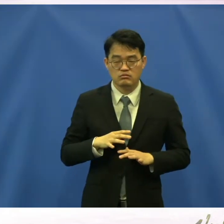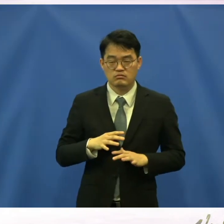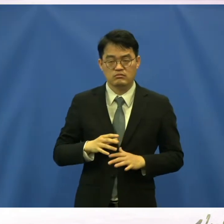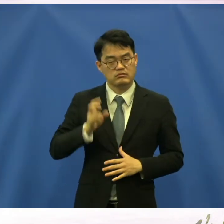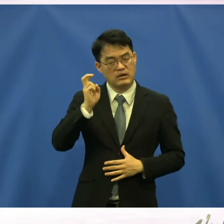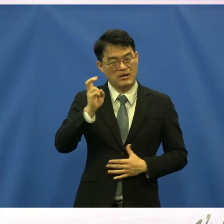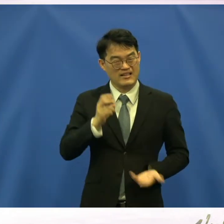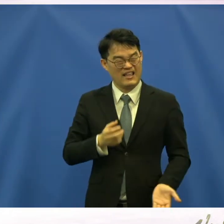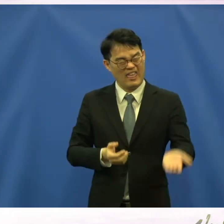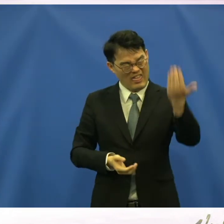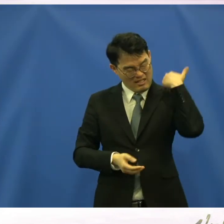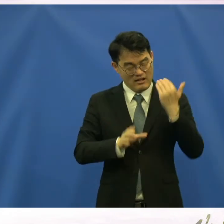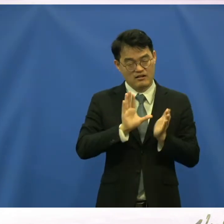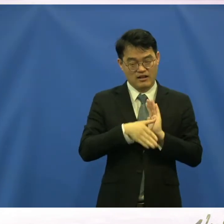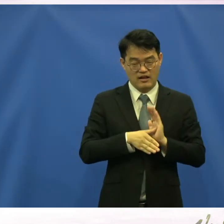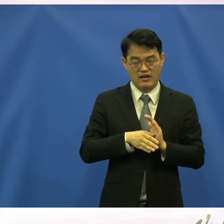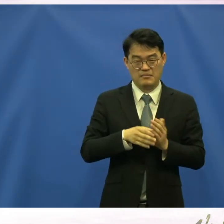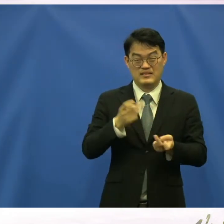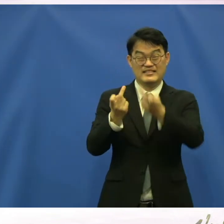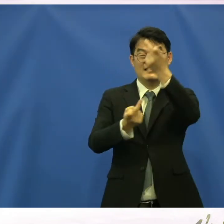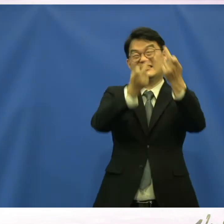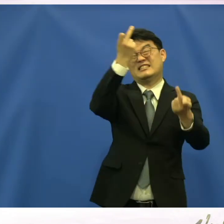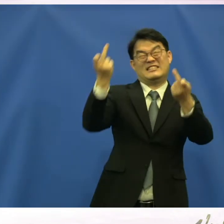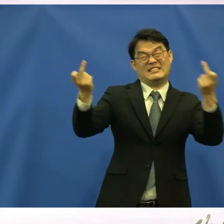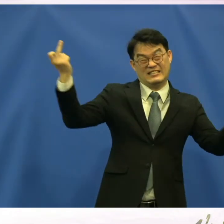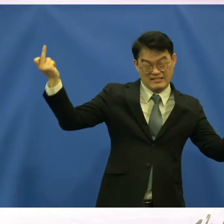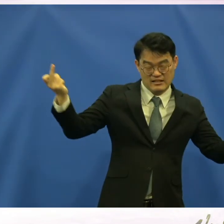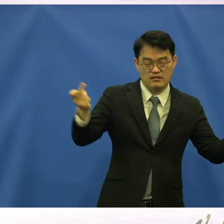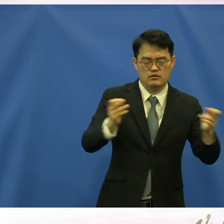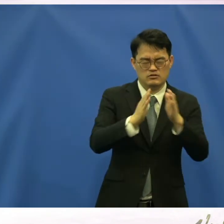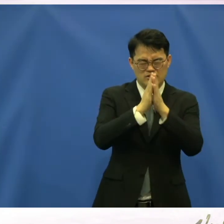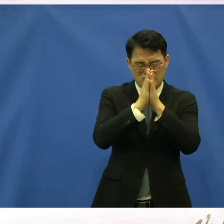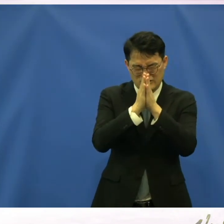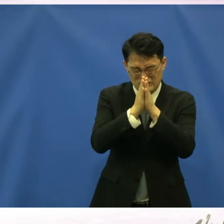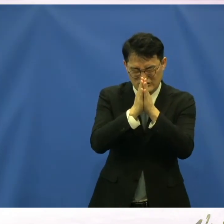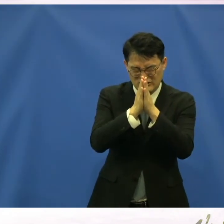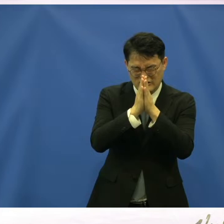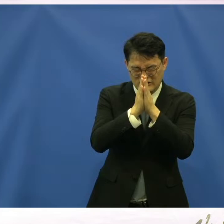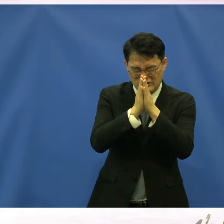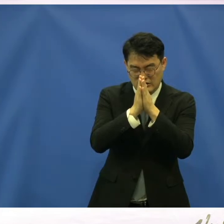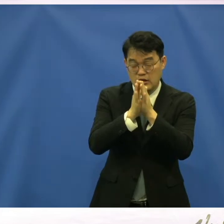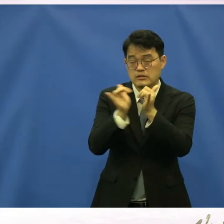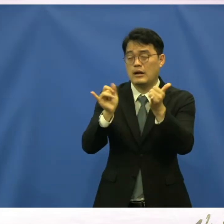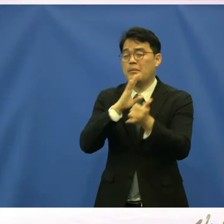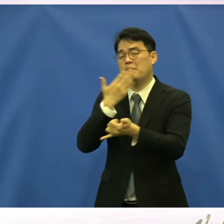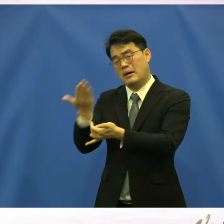하는 거지 내가 어떻게 그런 걸 할 수 있나 이렇게 생각을 많이 할 겁니다.